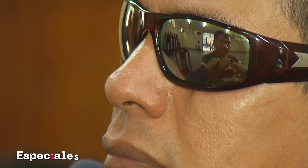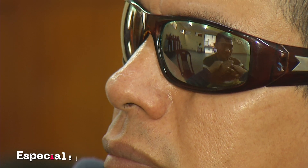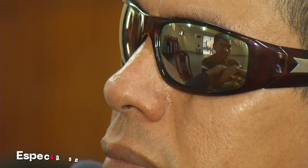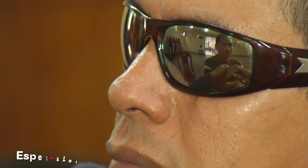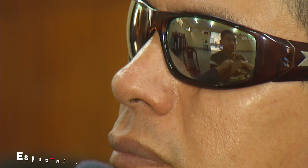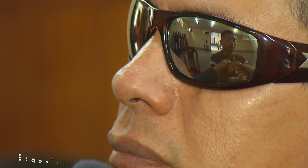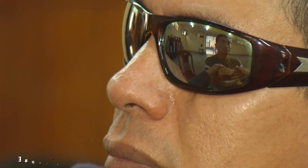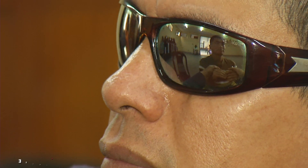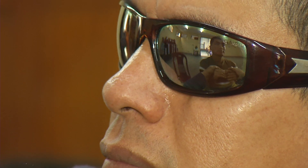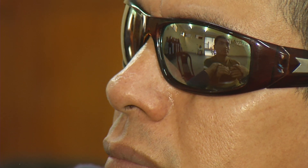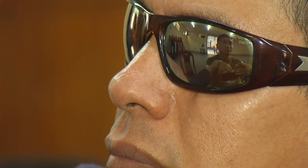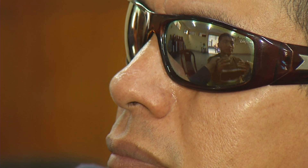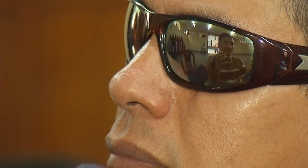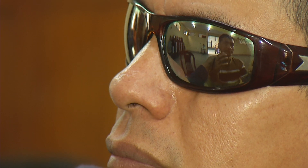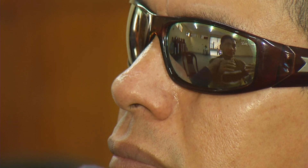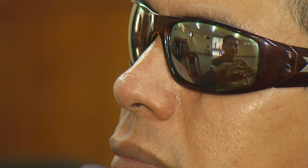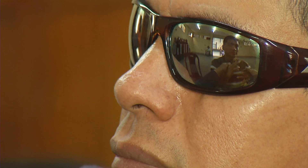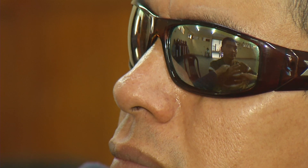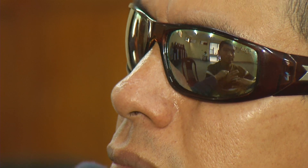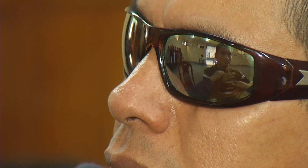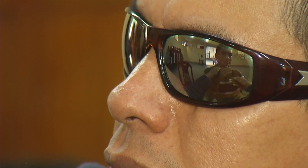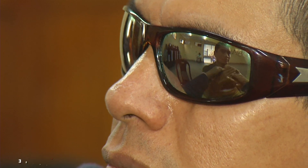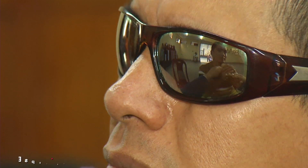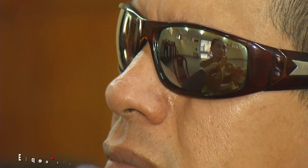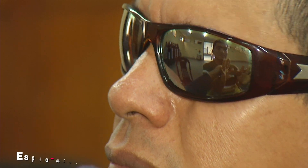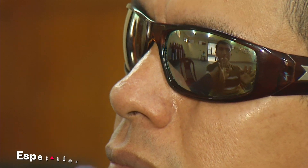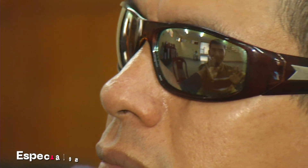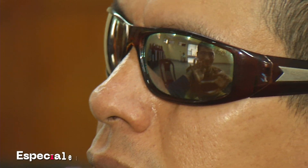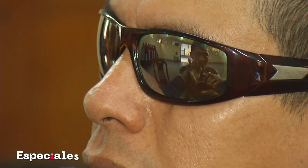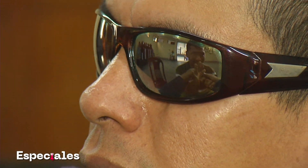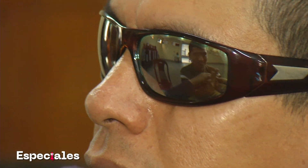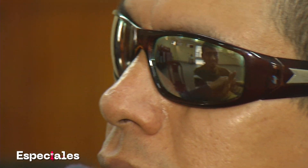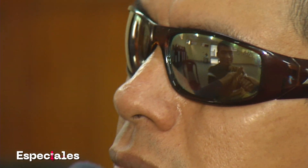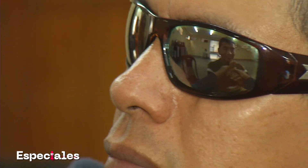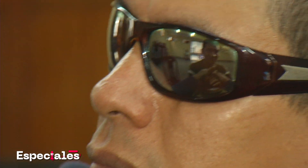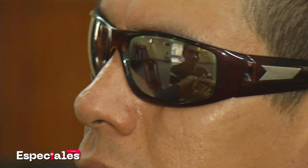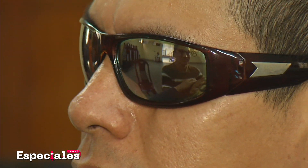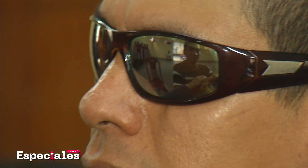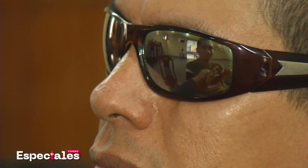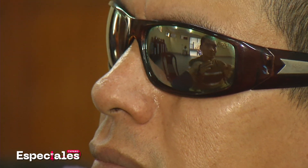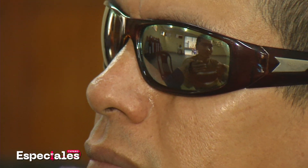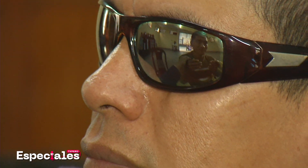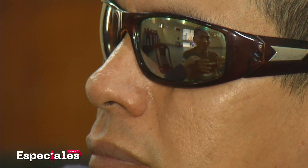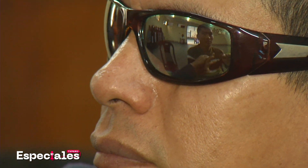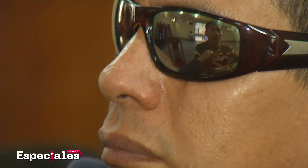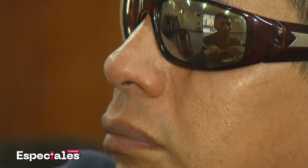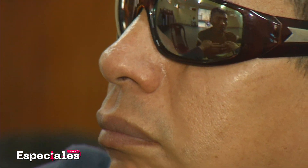discapacidad visual, a quienes les toman de la mano y les ayudan a realizar las señas.